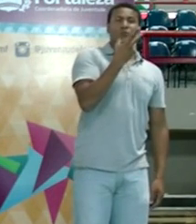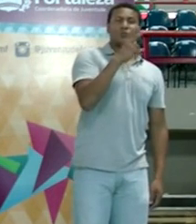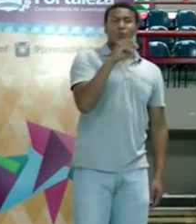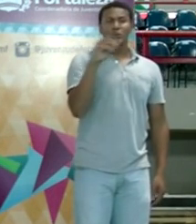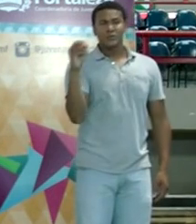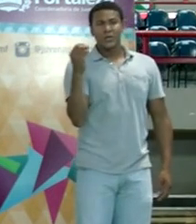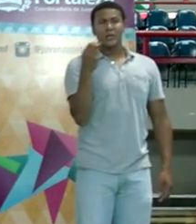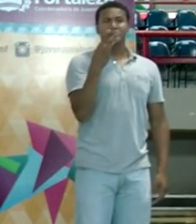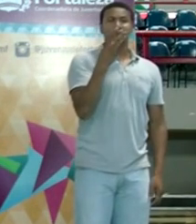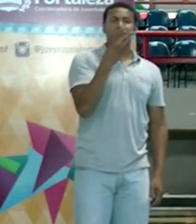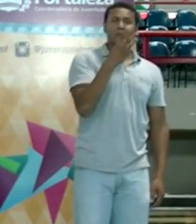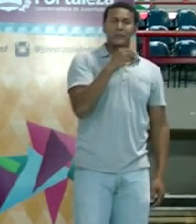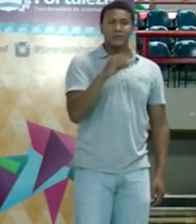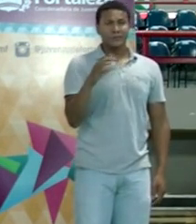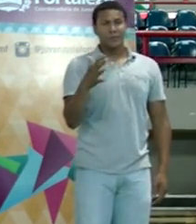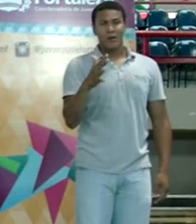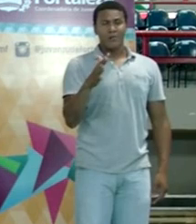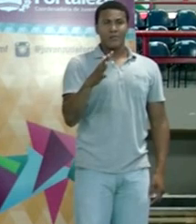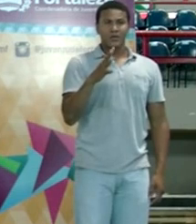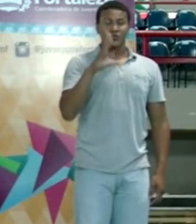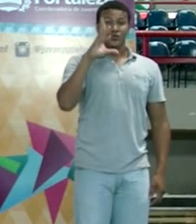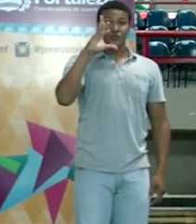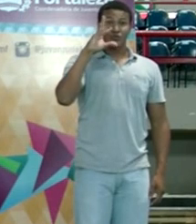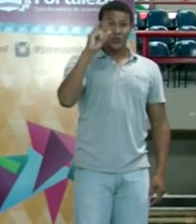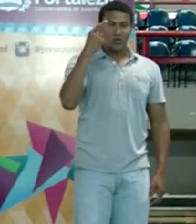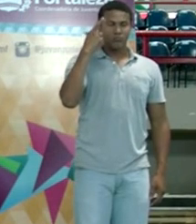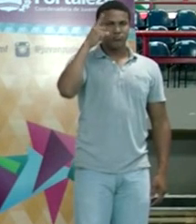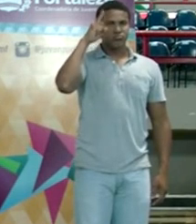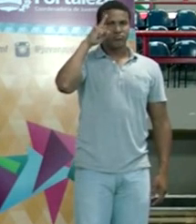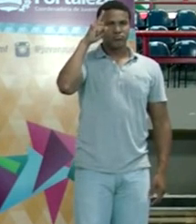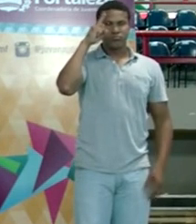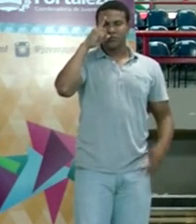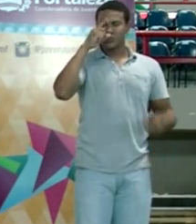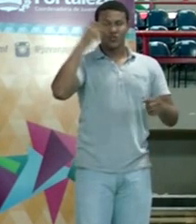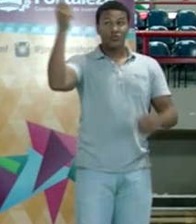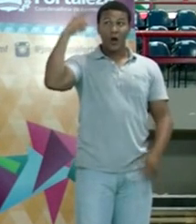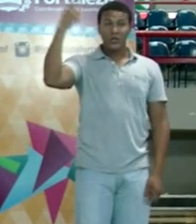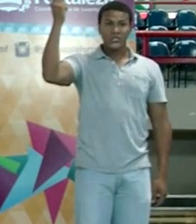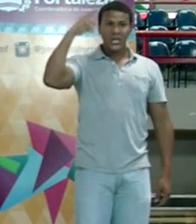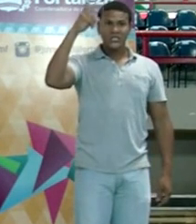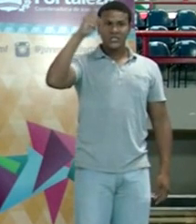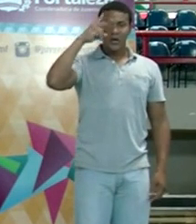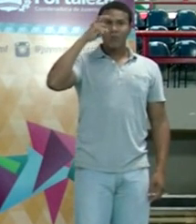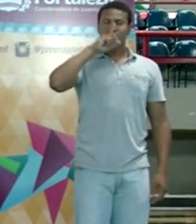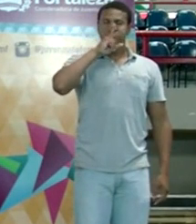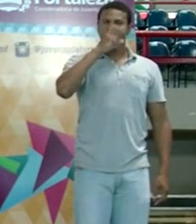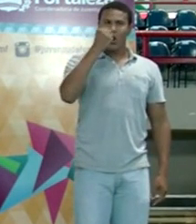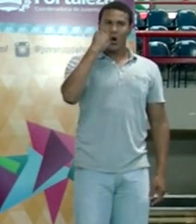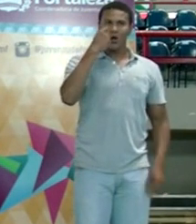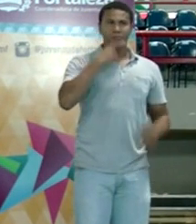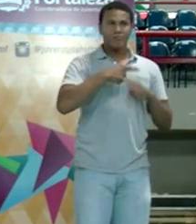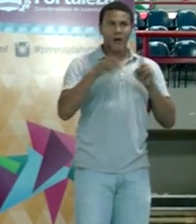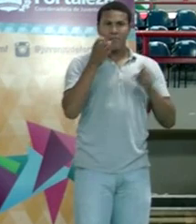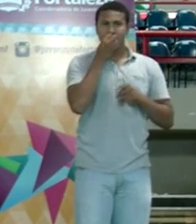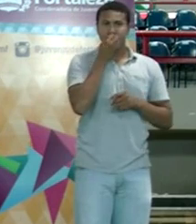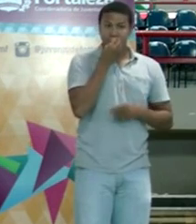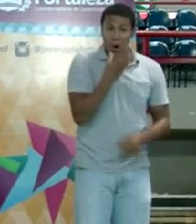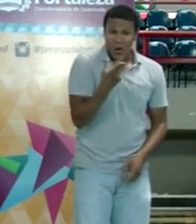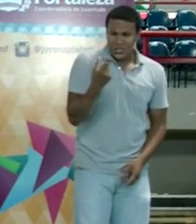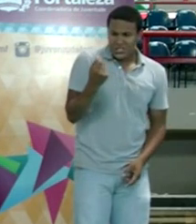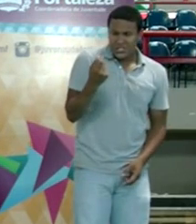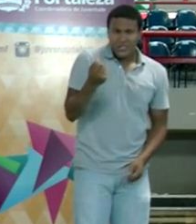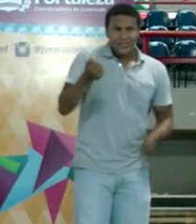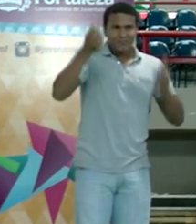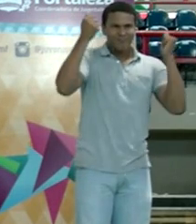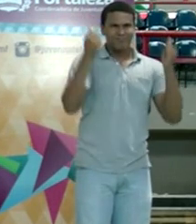Então, 30 dias praticamente nublado. Então, ela é uma energia boa, mas por enquanto ainda não tem um bom